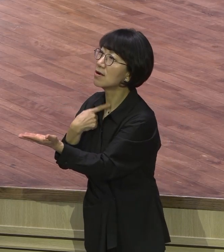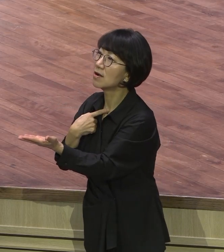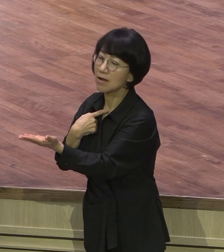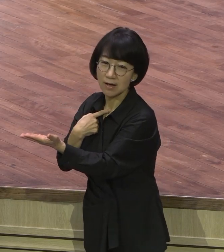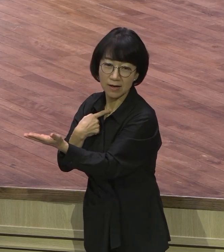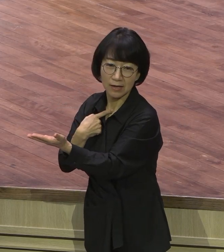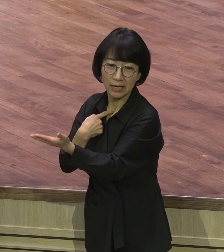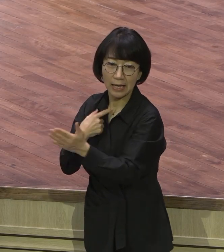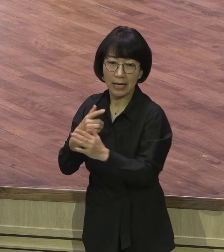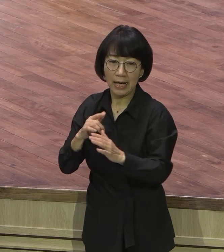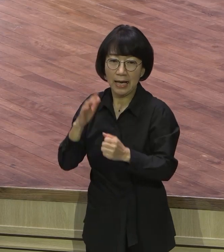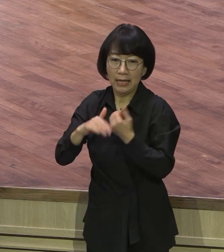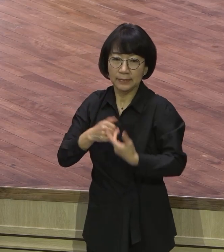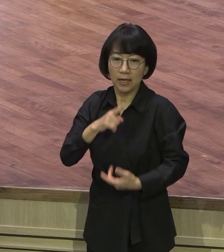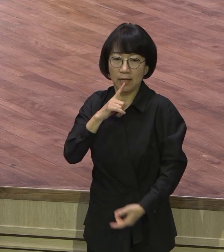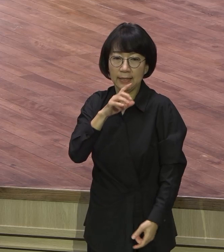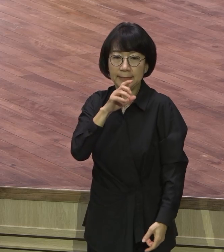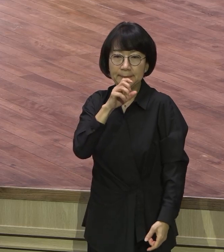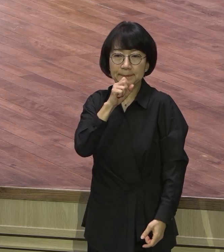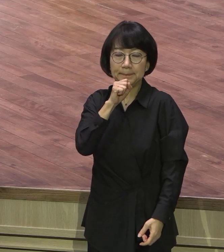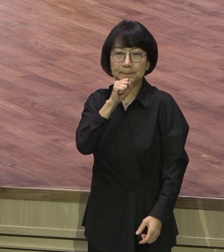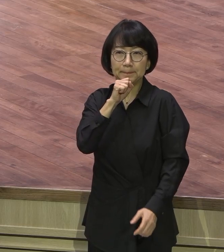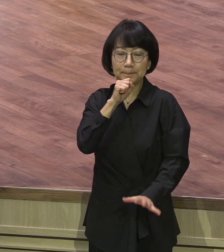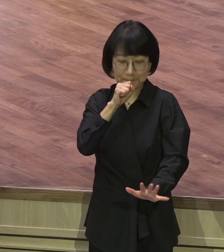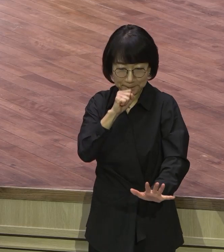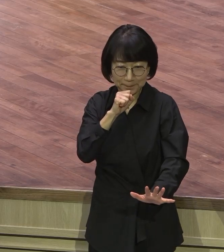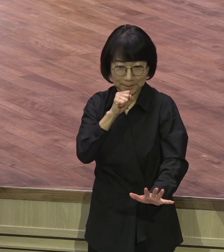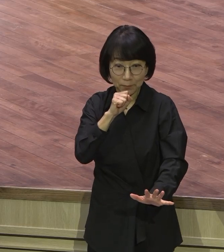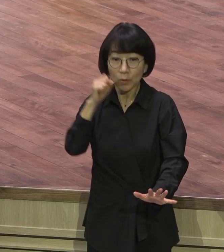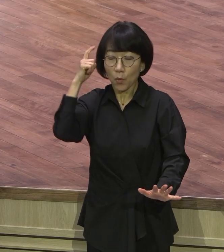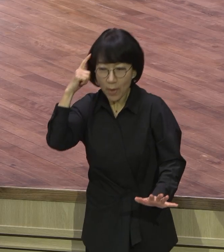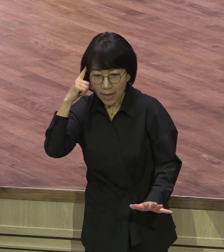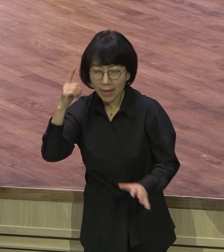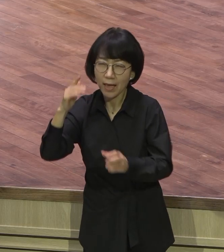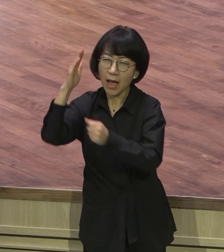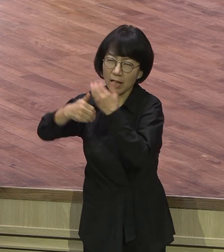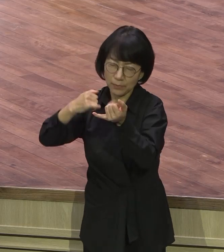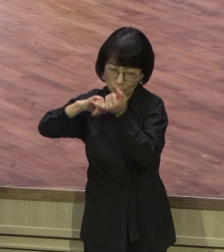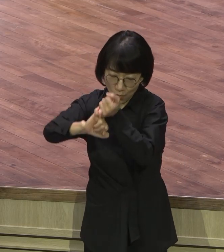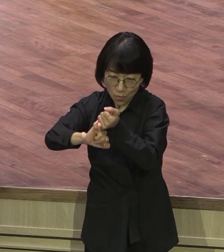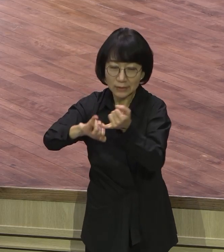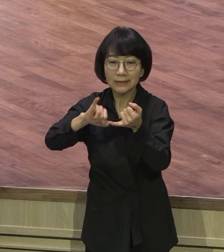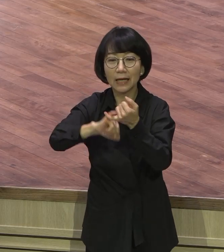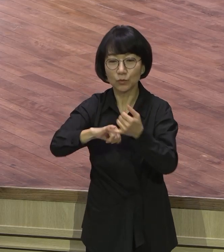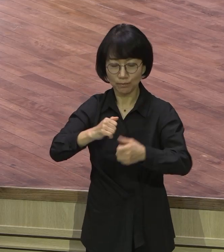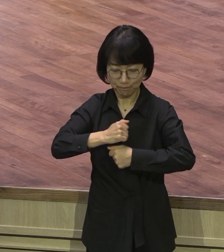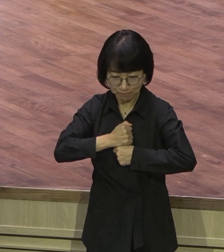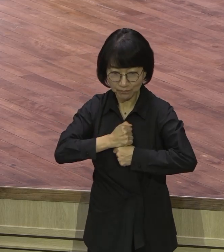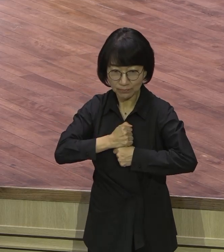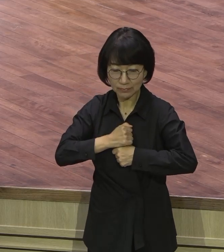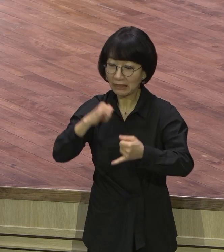약속을 어긴 적이 없습니다. 반드시 약속은 지키시는 분이기 때문에 그것을 붙잡고 기도한 거예요.